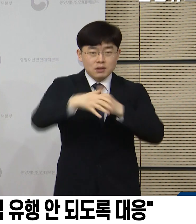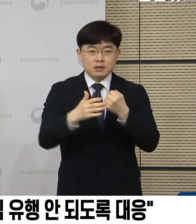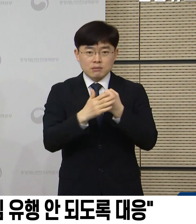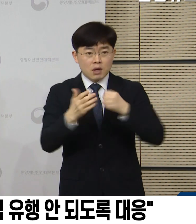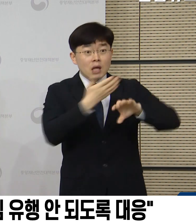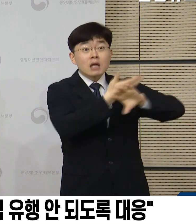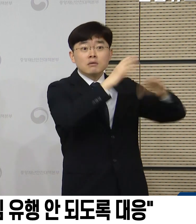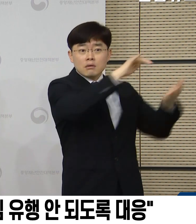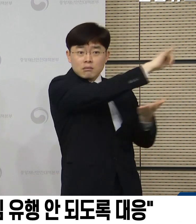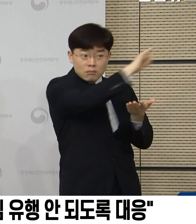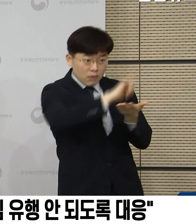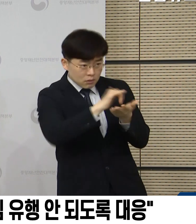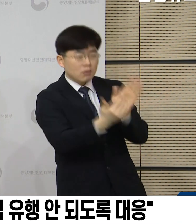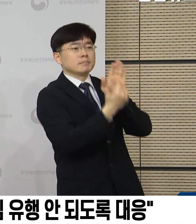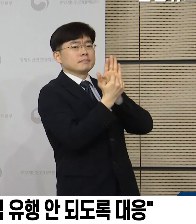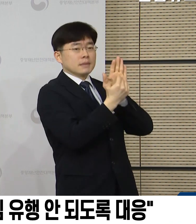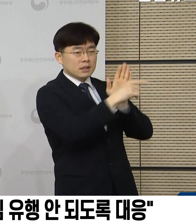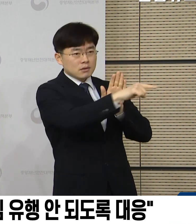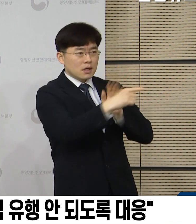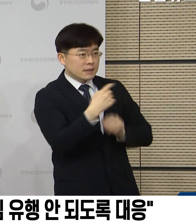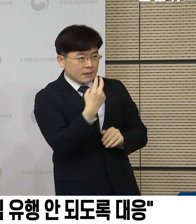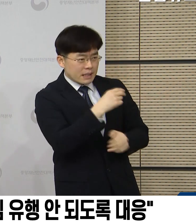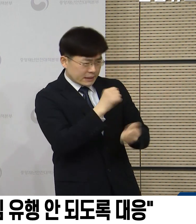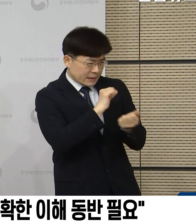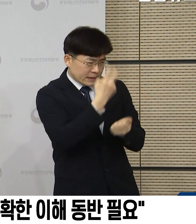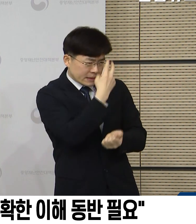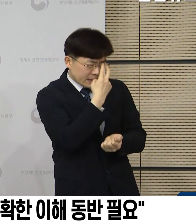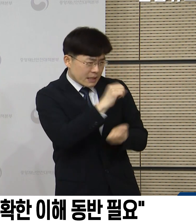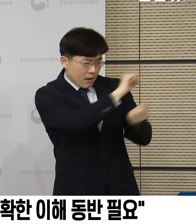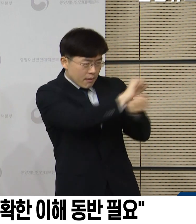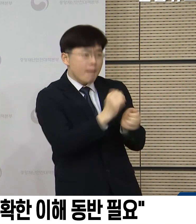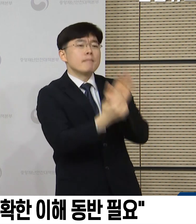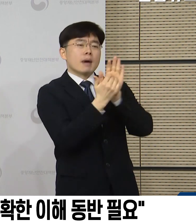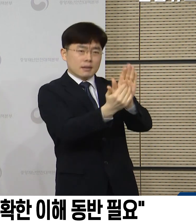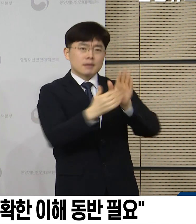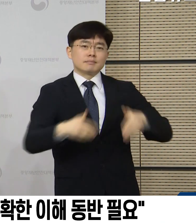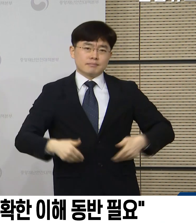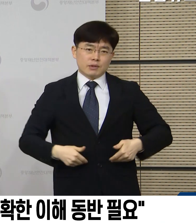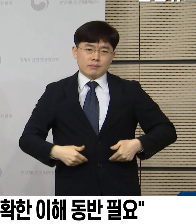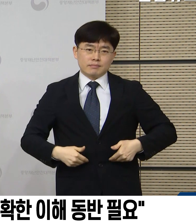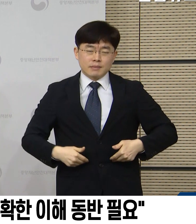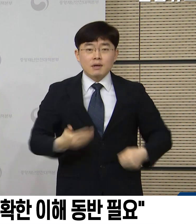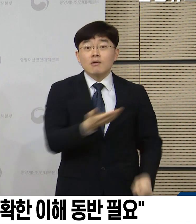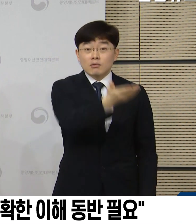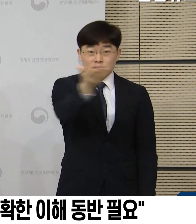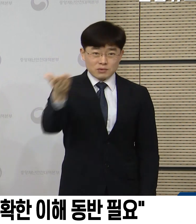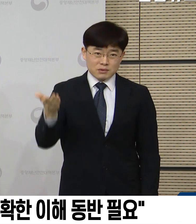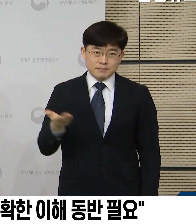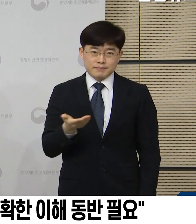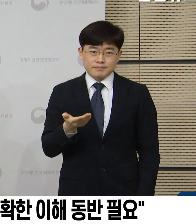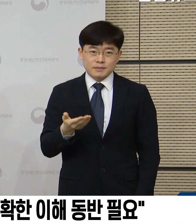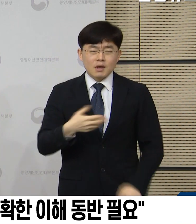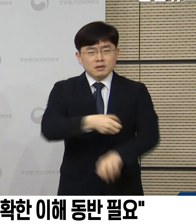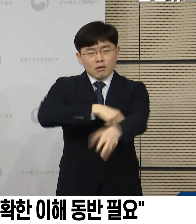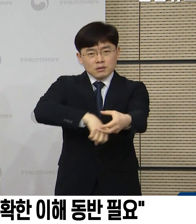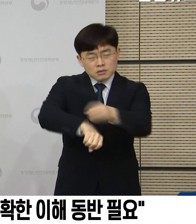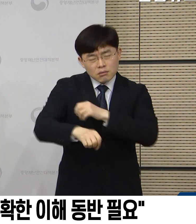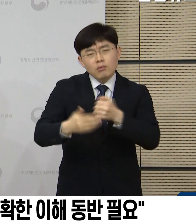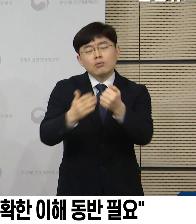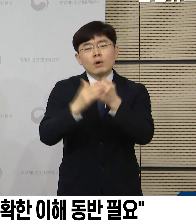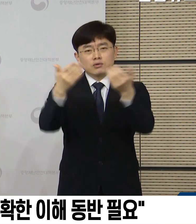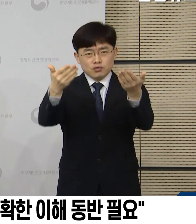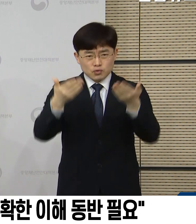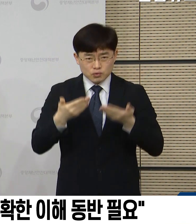유입도 철저하게 막아야 하는 시점입니다. 그동안 국민 여러분들께서 적극 협조해 주시고 있는